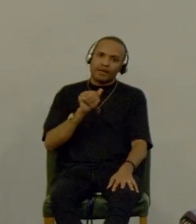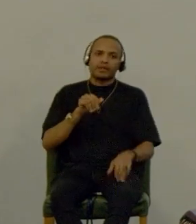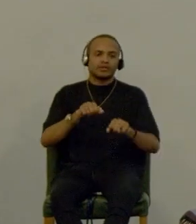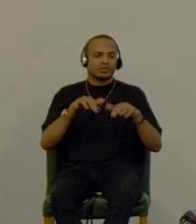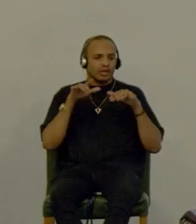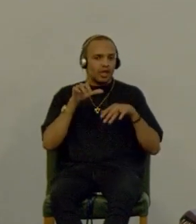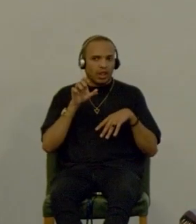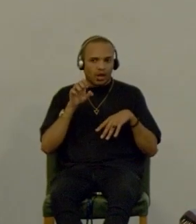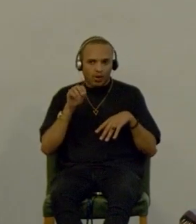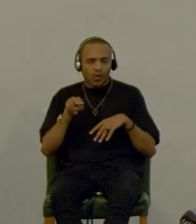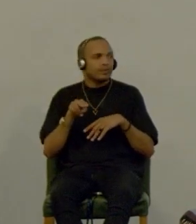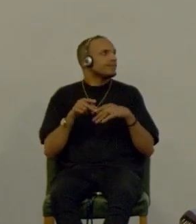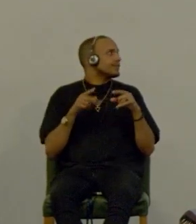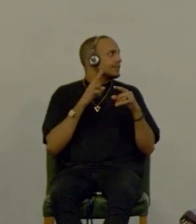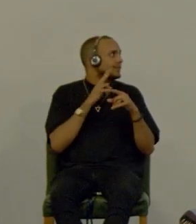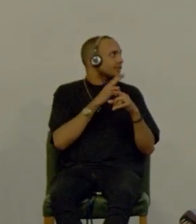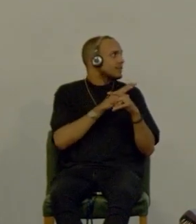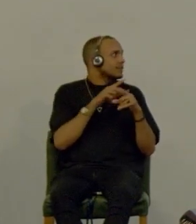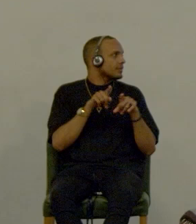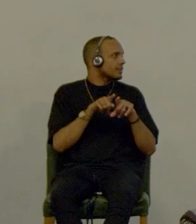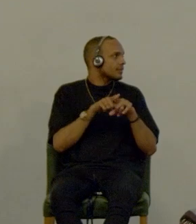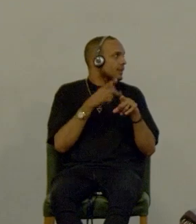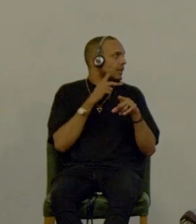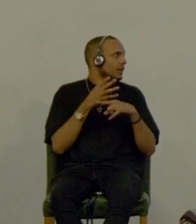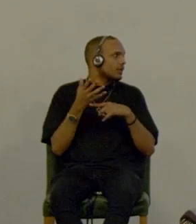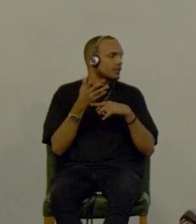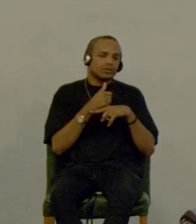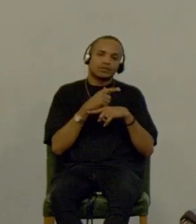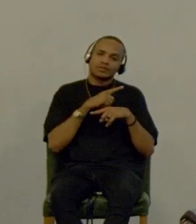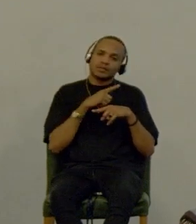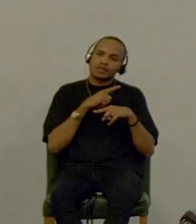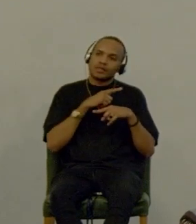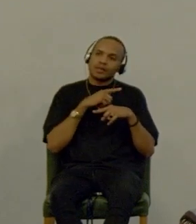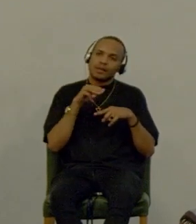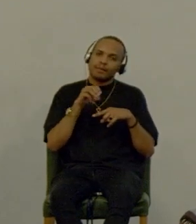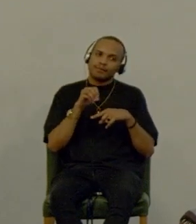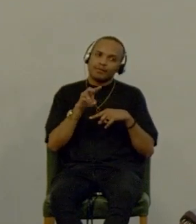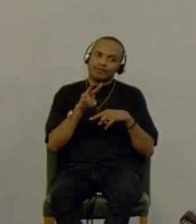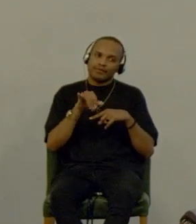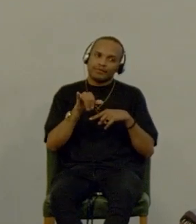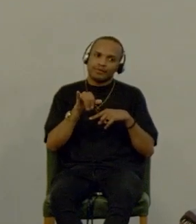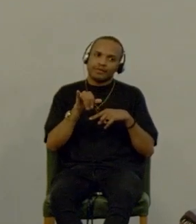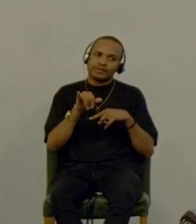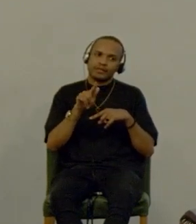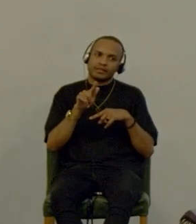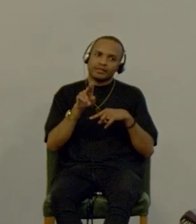fait Moving Earth en version grand théâtre parisien, avec les ors